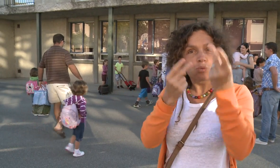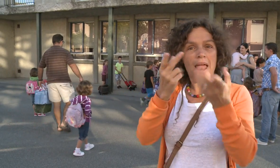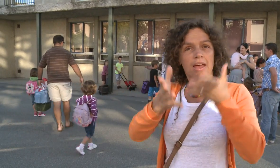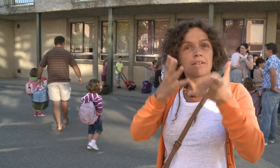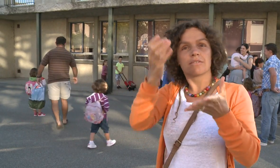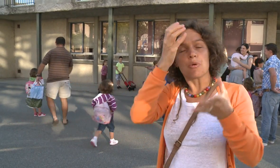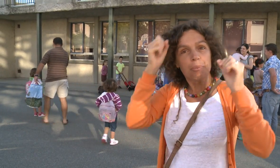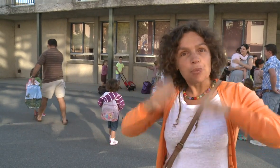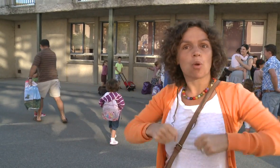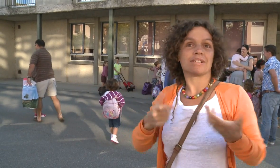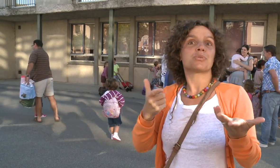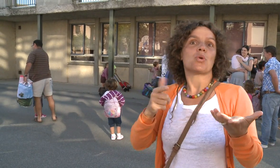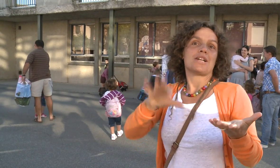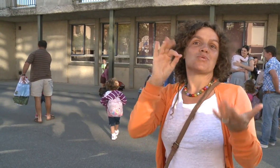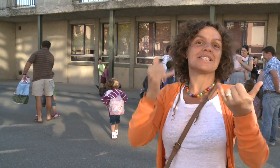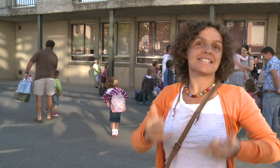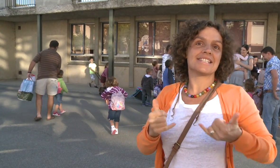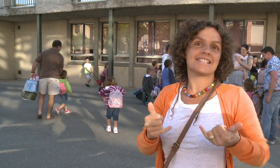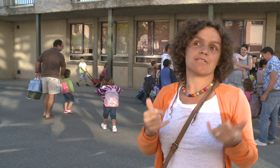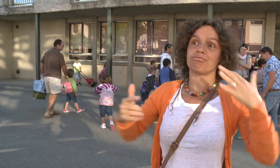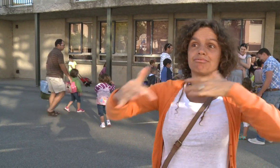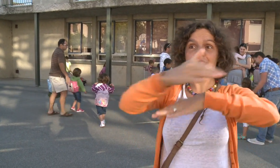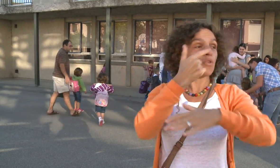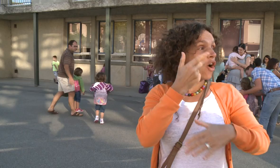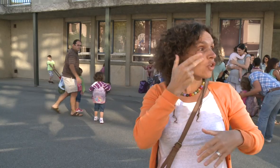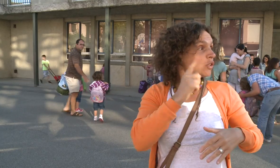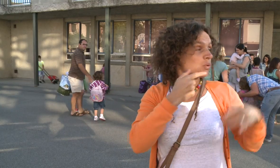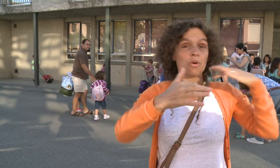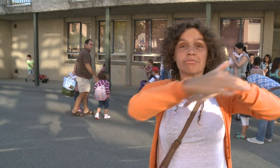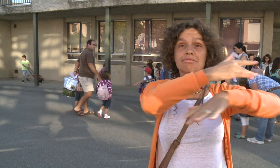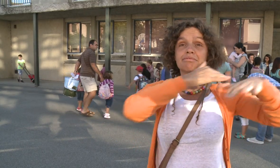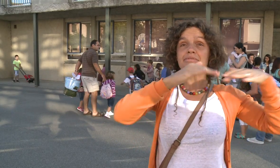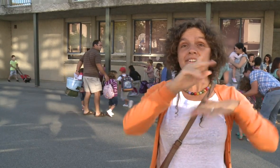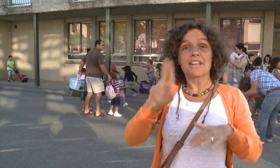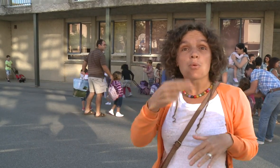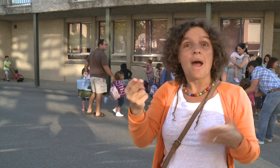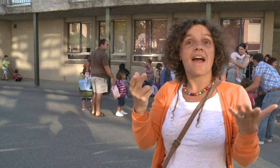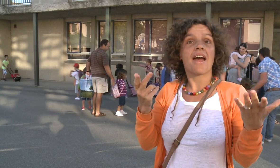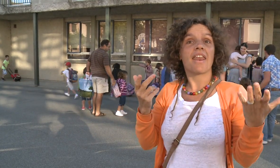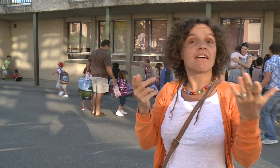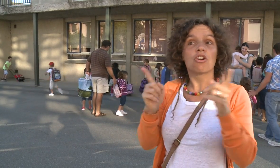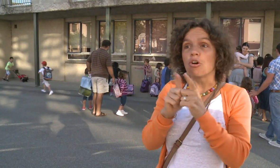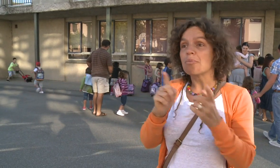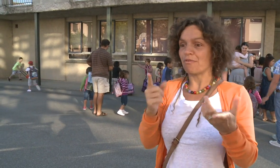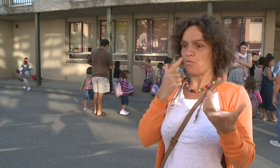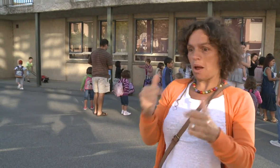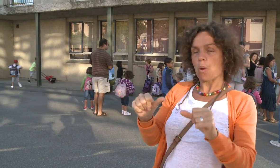des signes. Ici à l'école, voit des enfants entendants et sourds mélangés, dans un environnement tout à fait naturel. On ne voit pas leur handicap.